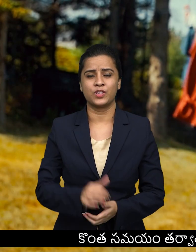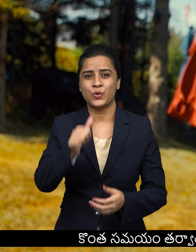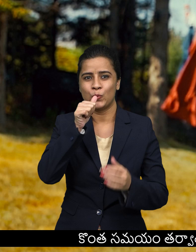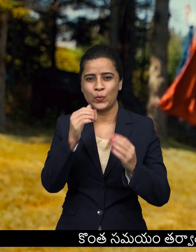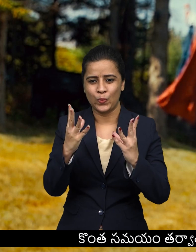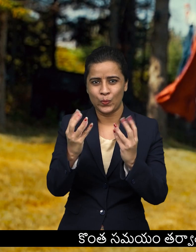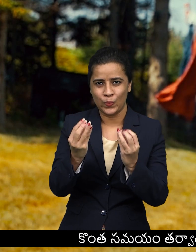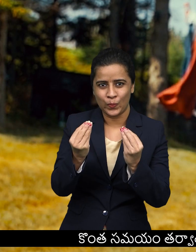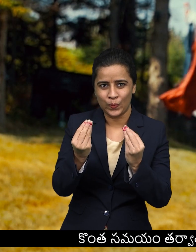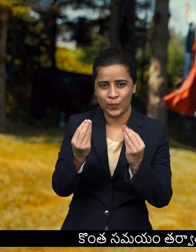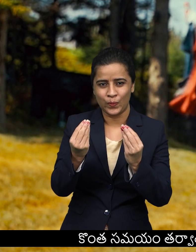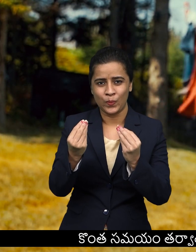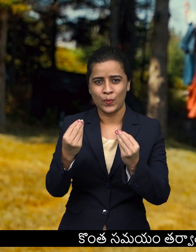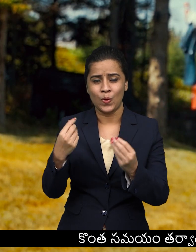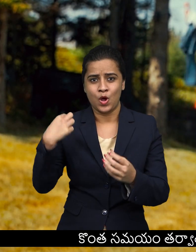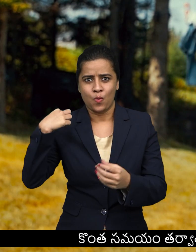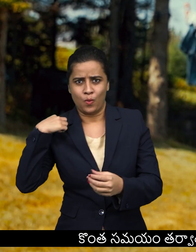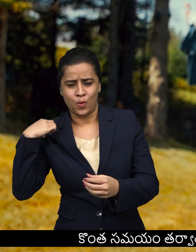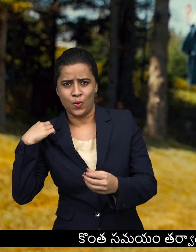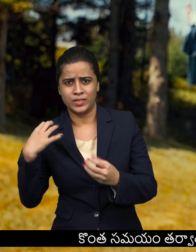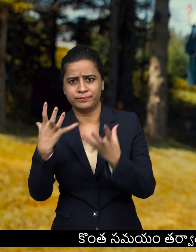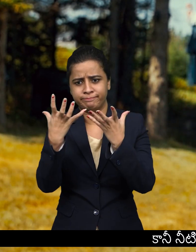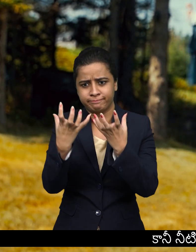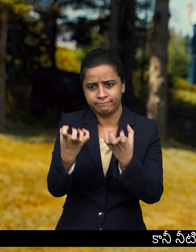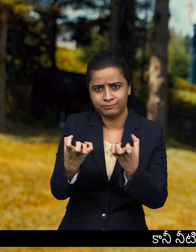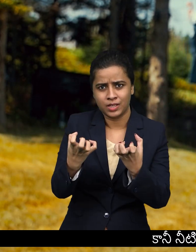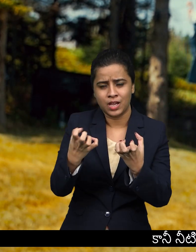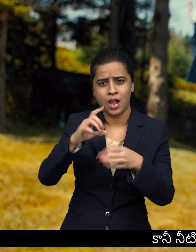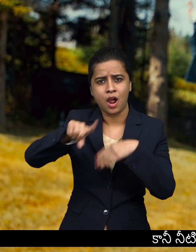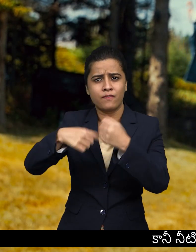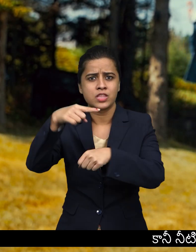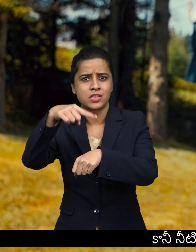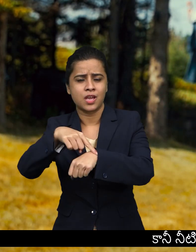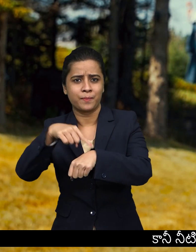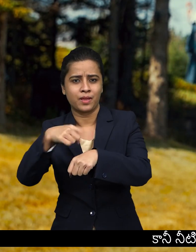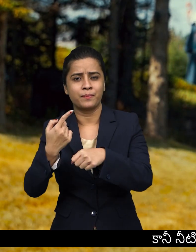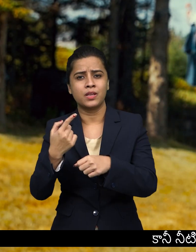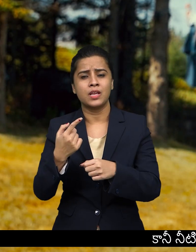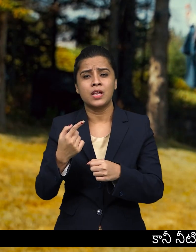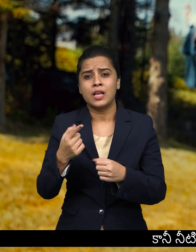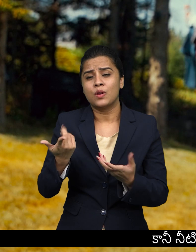కొంత సమయం తర్వాత తడి బట్టలు పొడిగా ఉంటాయి. కానీ నీటి గురించి ఏమిటి?